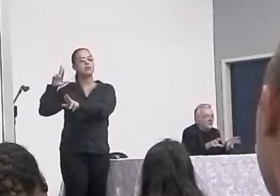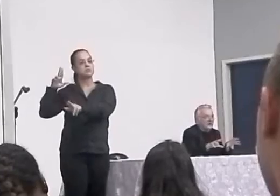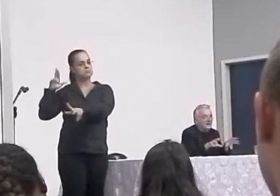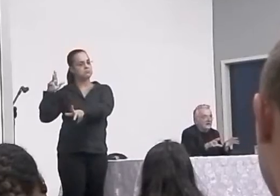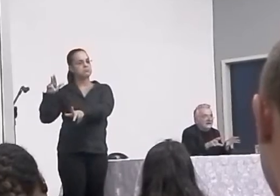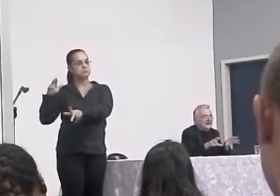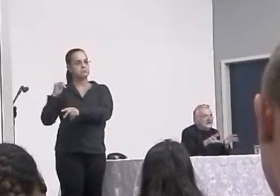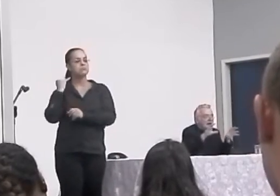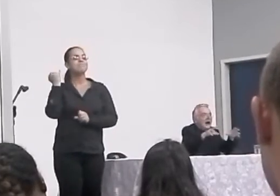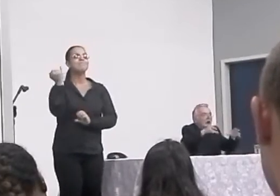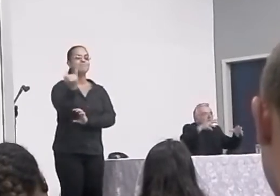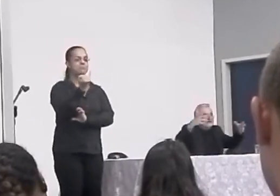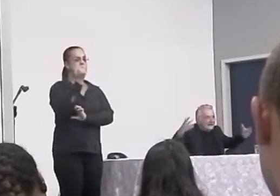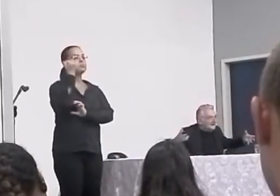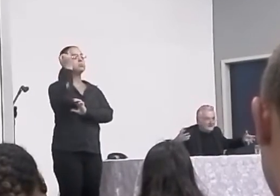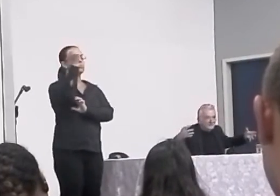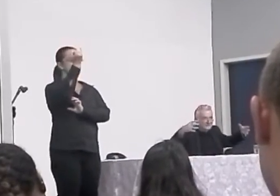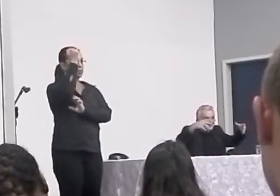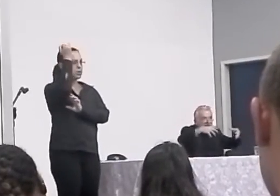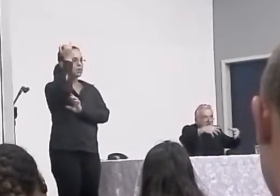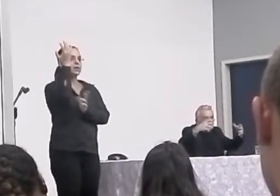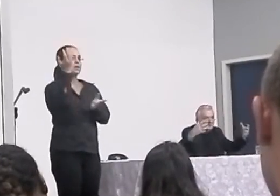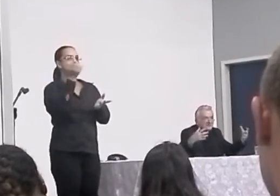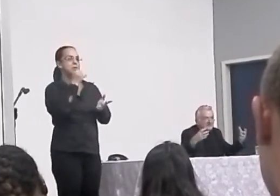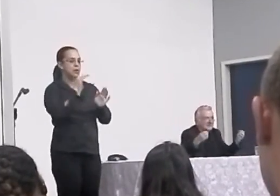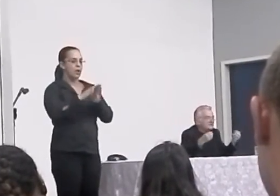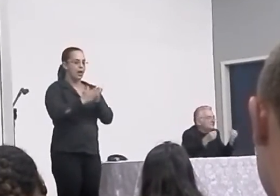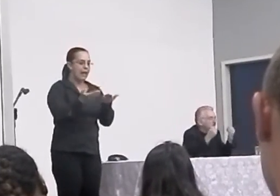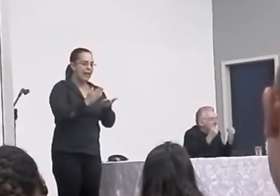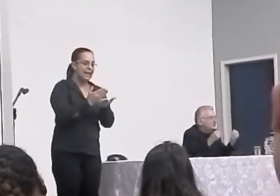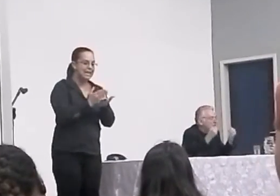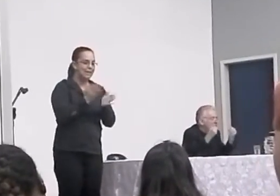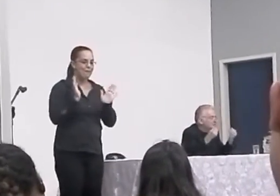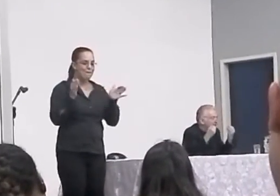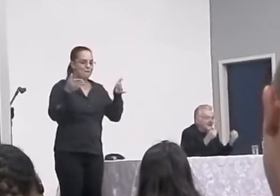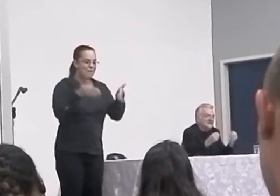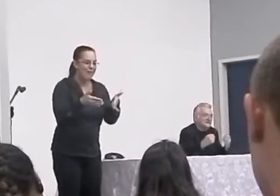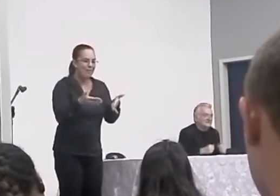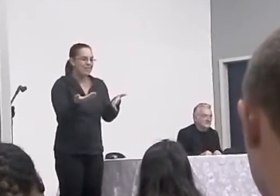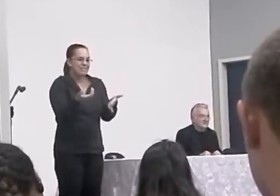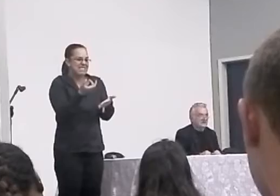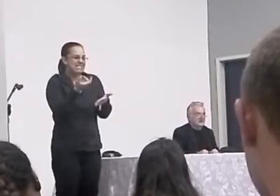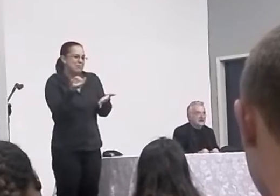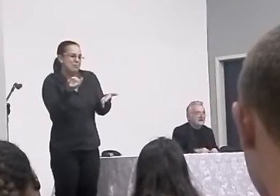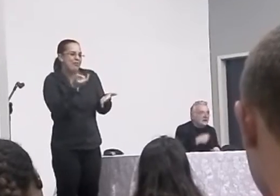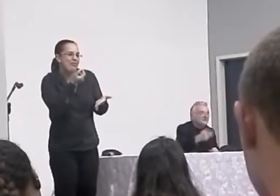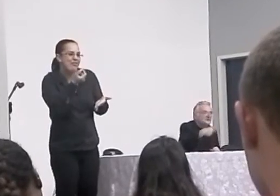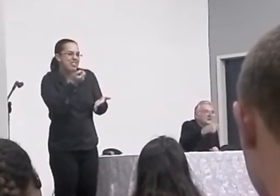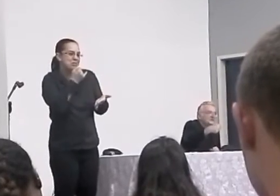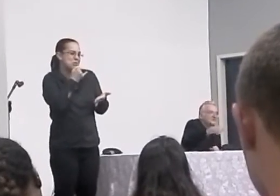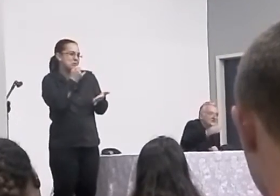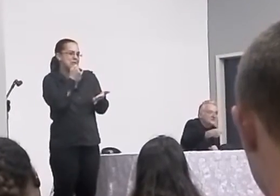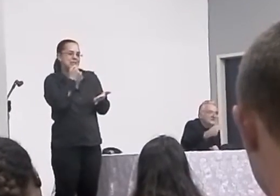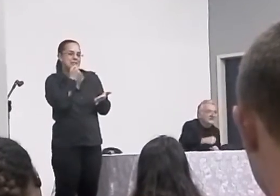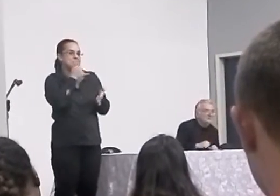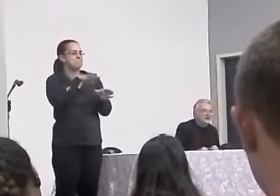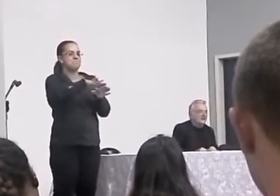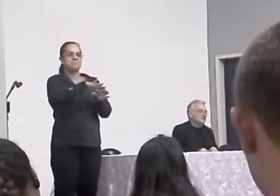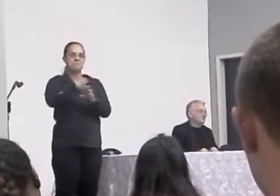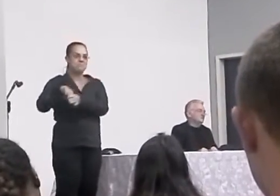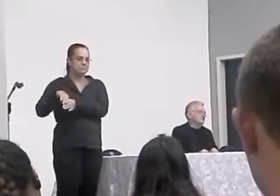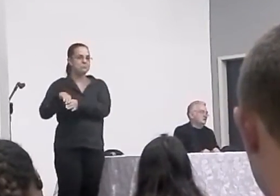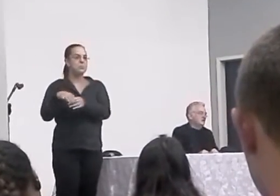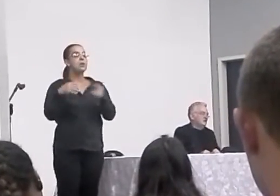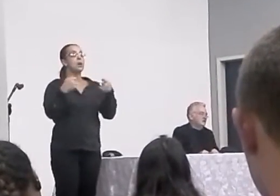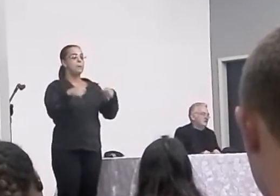se expor, não aos clássicos, porque isso é impossível, mas ao certo número não são os autores do